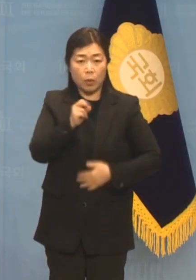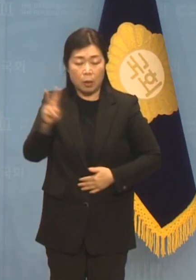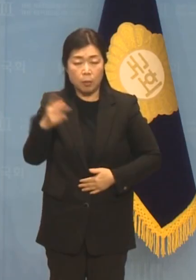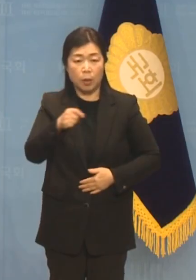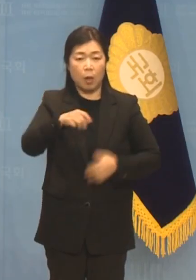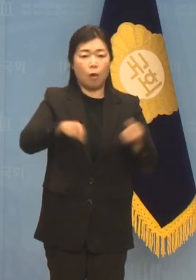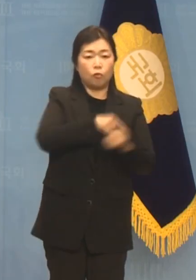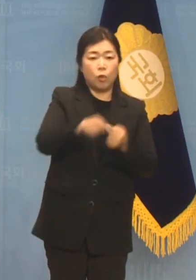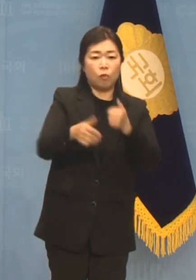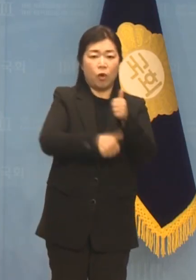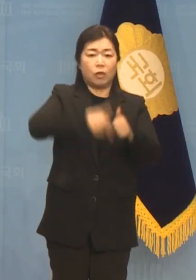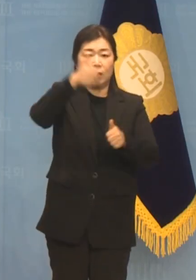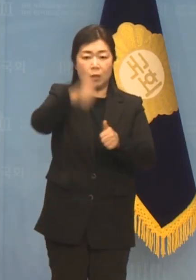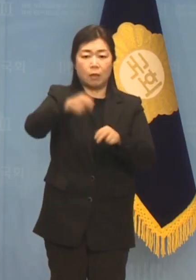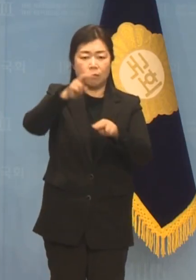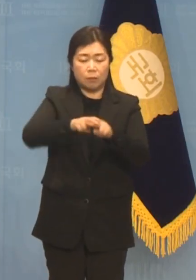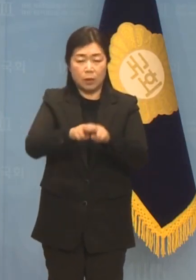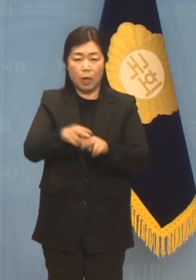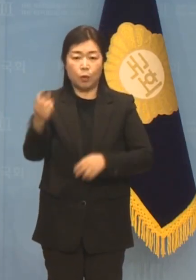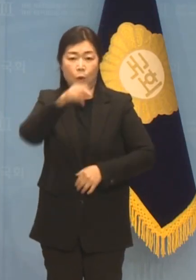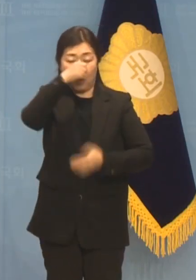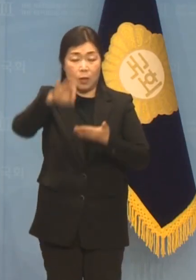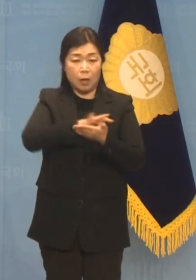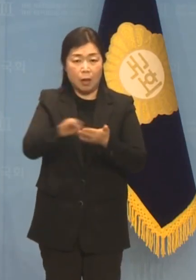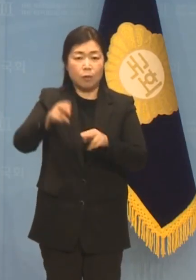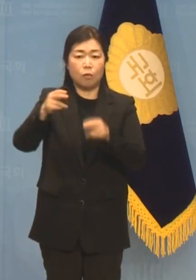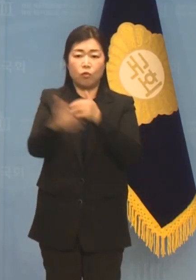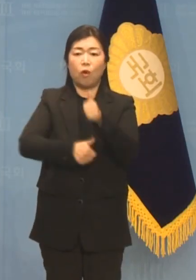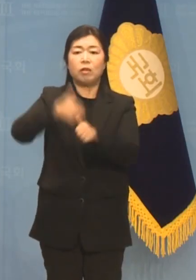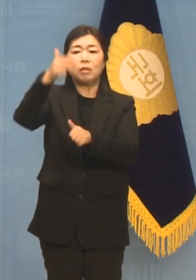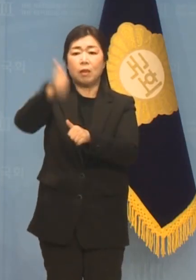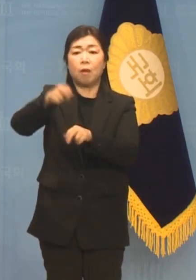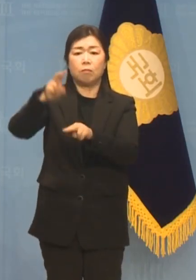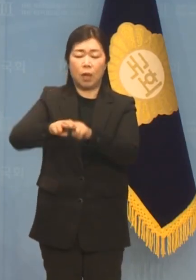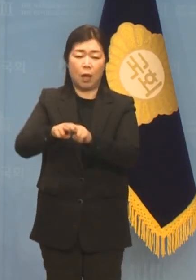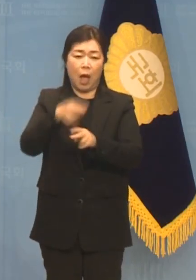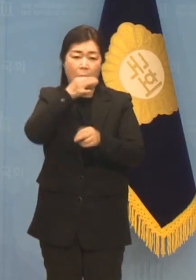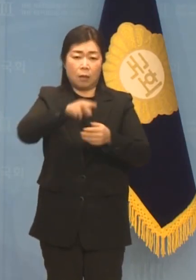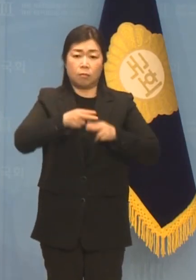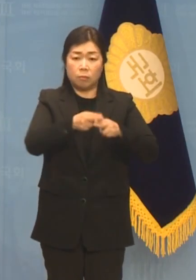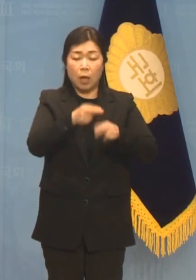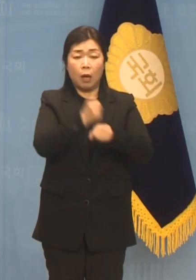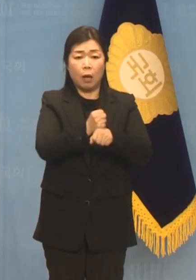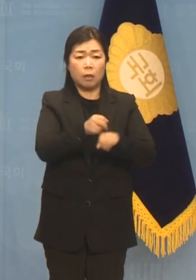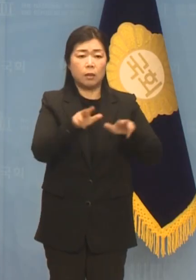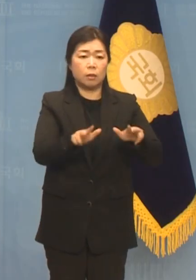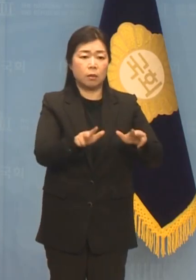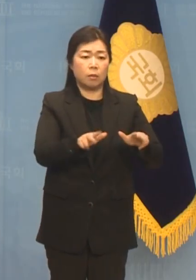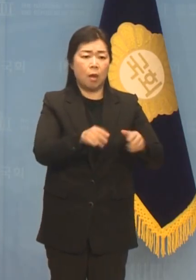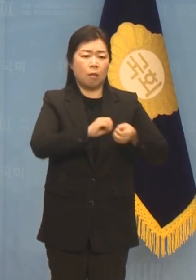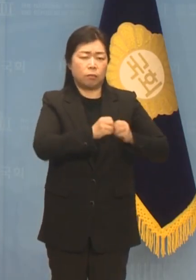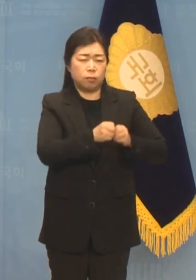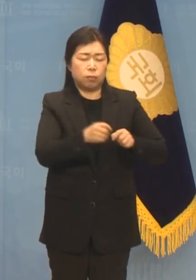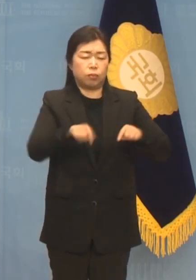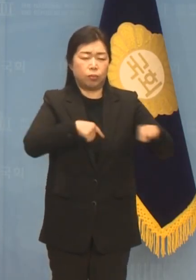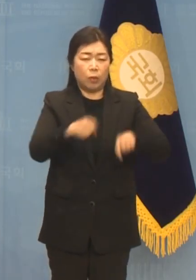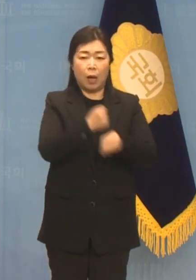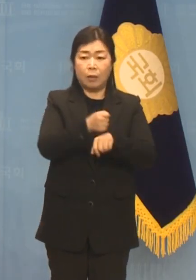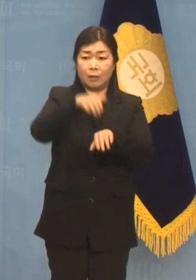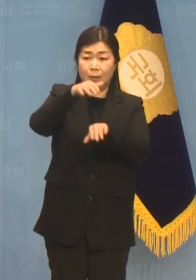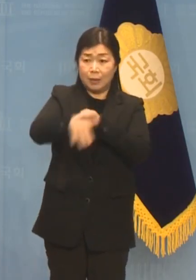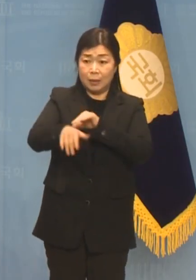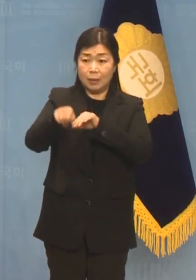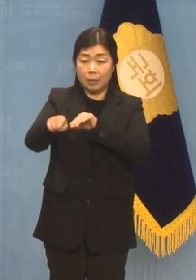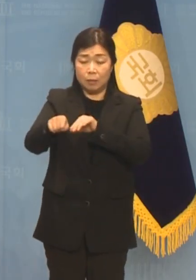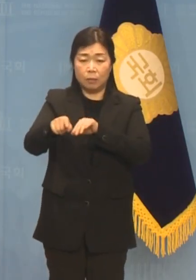예결위원장 자리를 독식해 단 하루 만에 입법 독재를 가능하게 하고 있는 지금의 나쁜